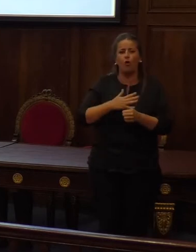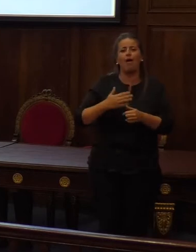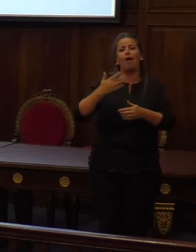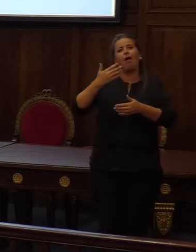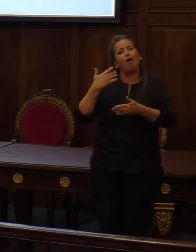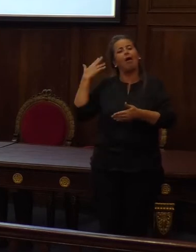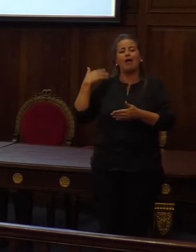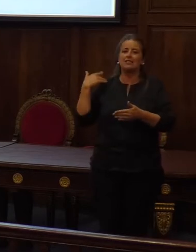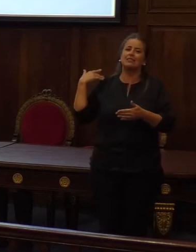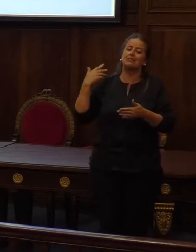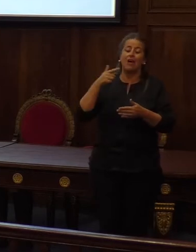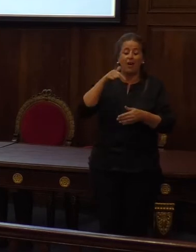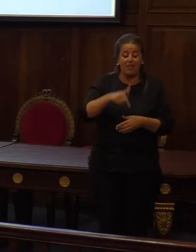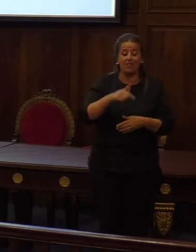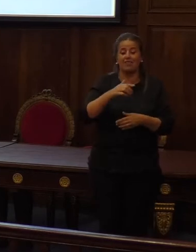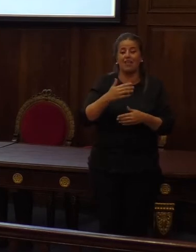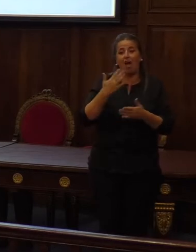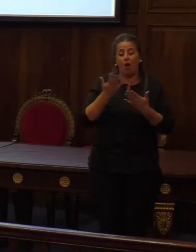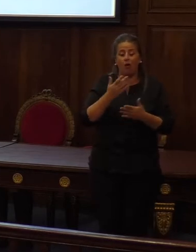van a escuchar.